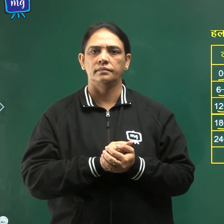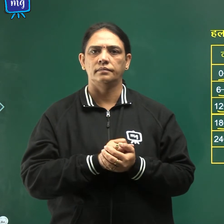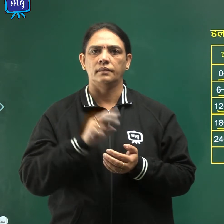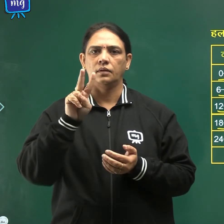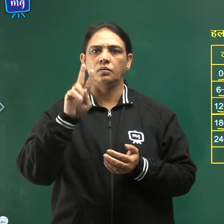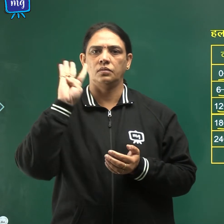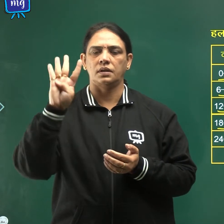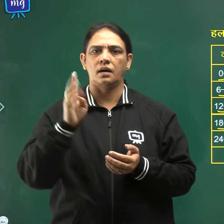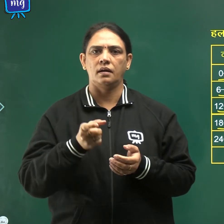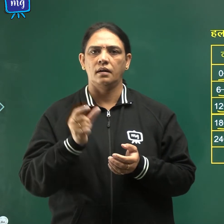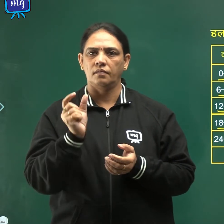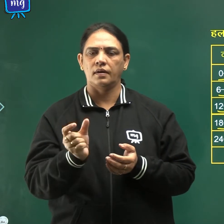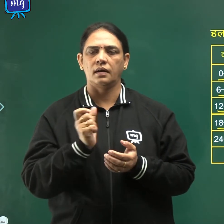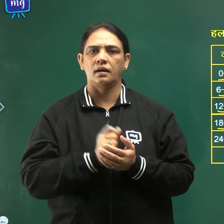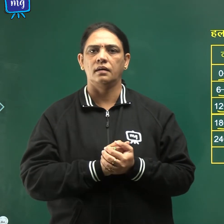24 वर्ग का